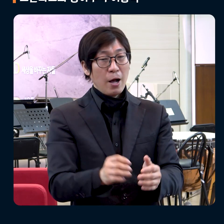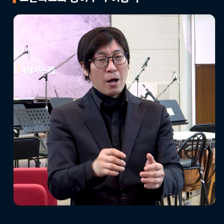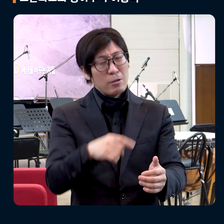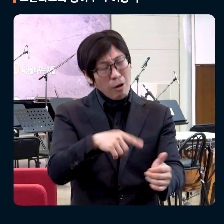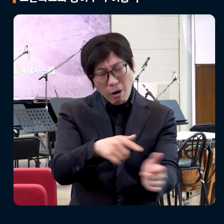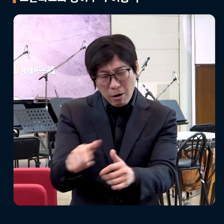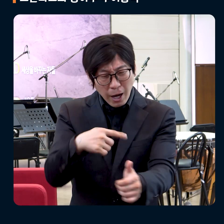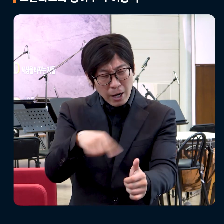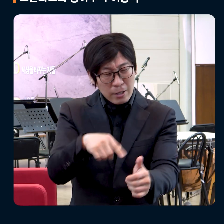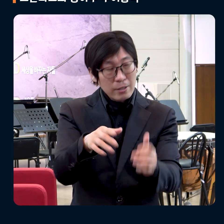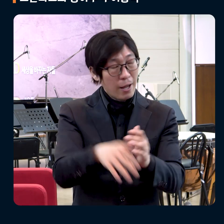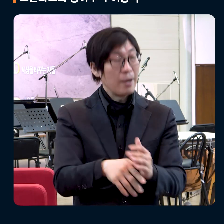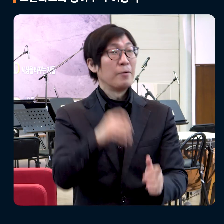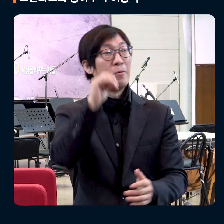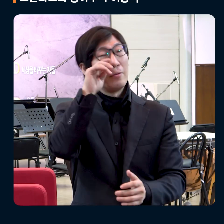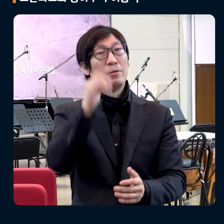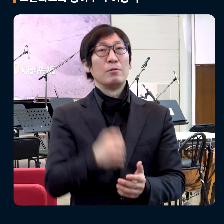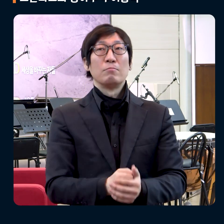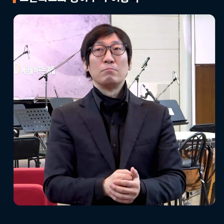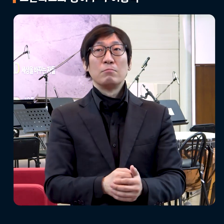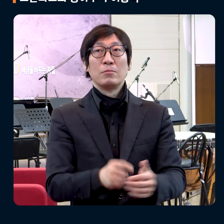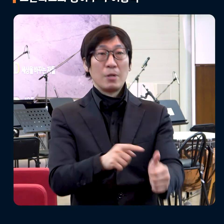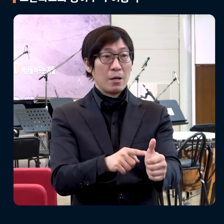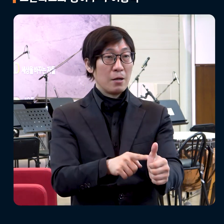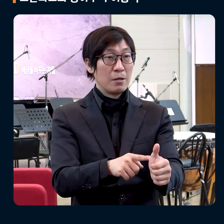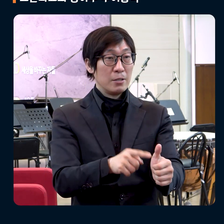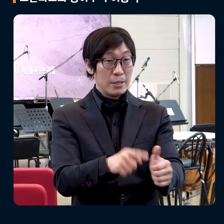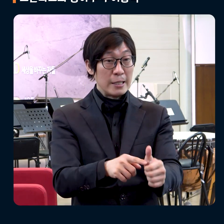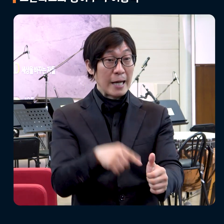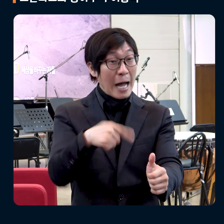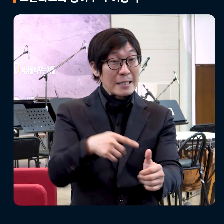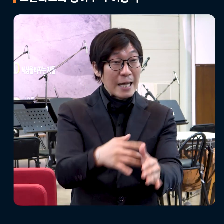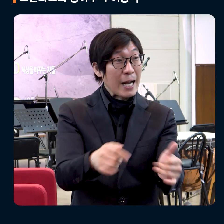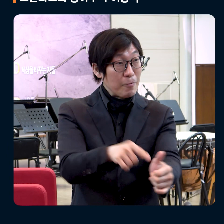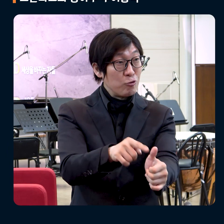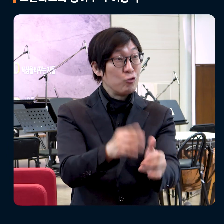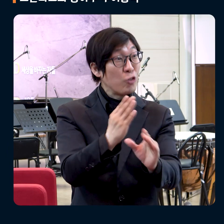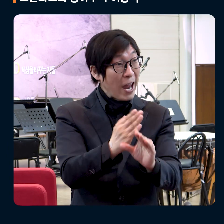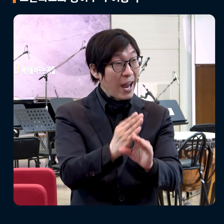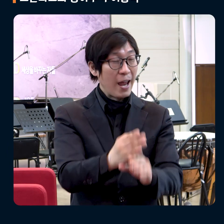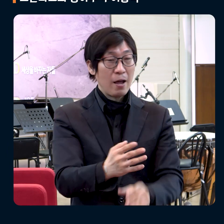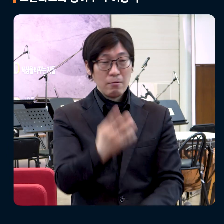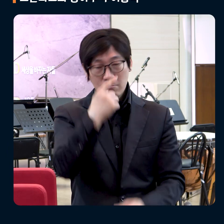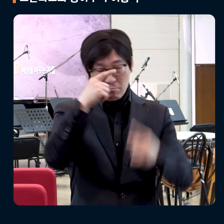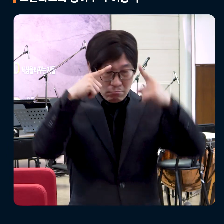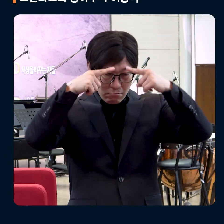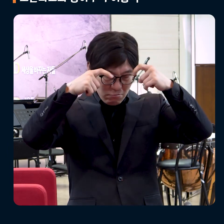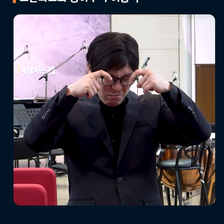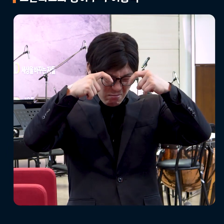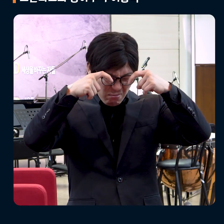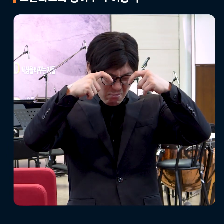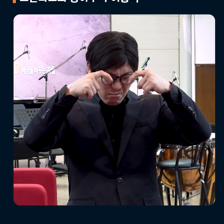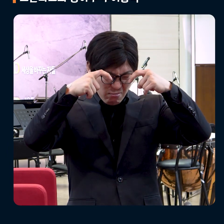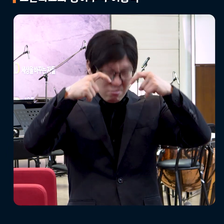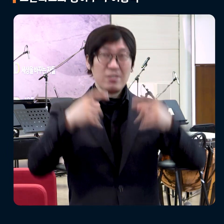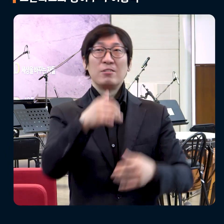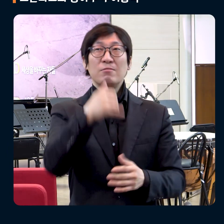이분은요 태어나시면서부터 그랬는지 인상 쓰시는 얼굴이세요. 그리고 눈썹이 10시 10분.